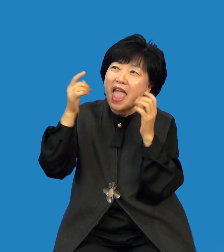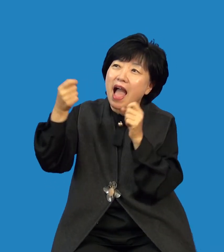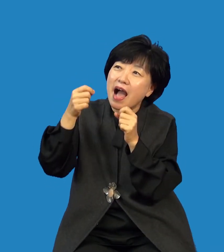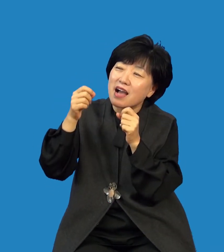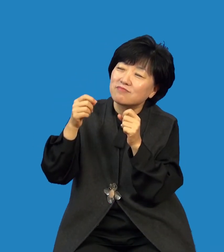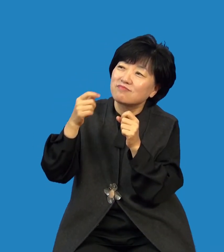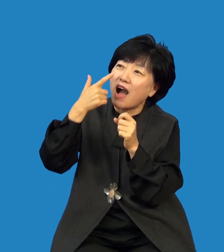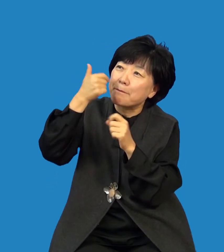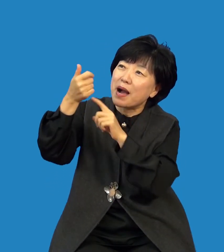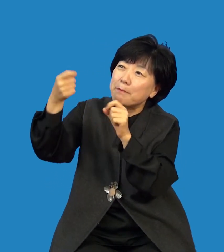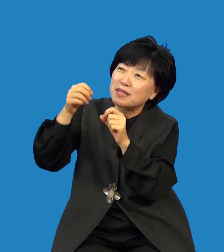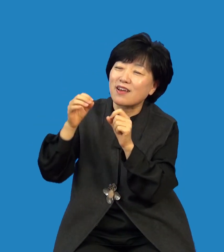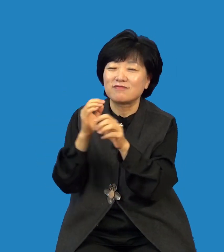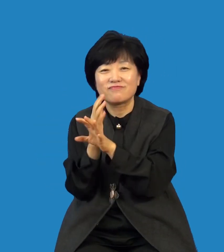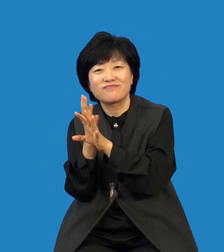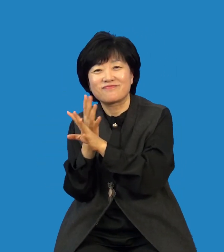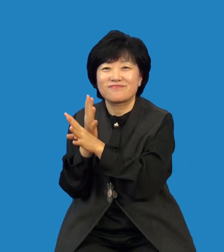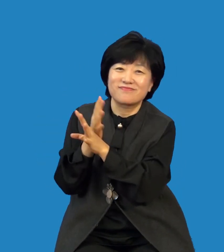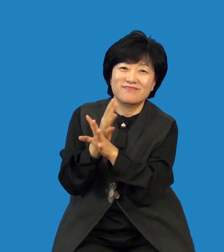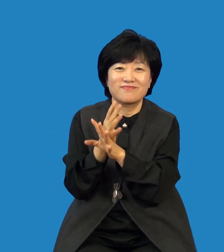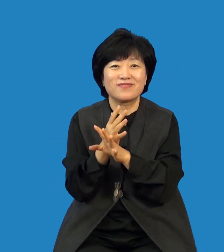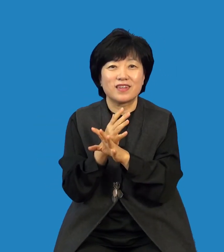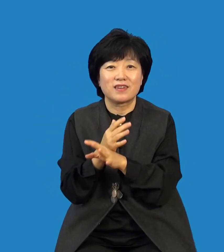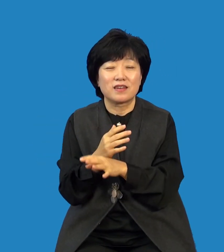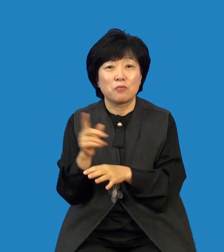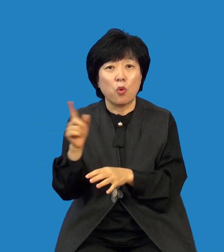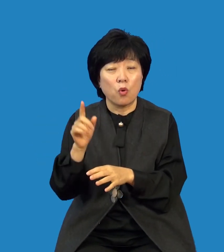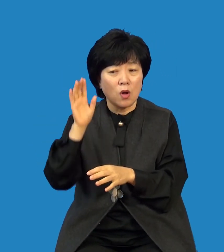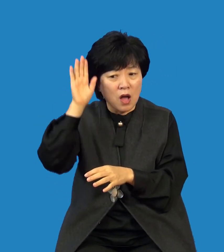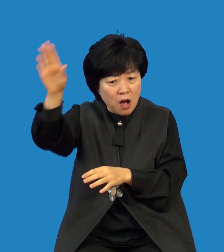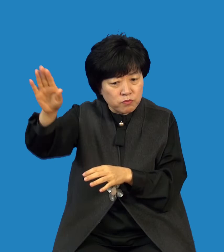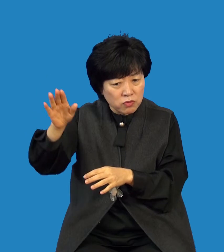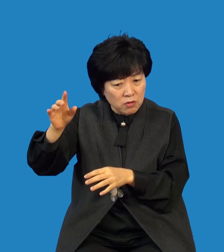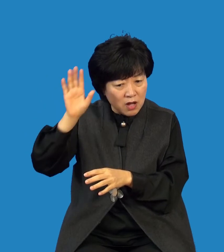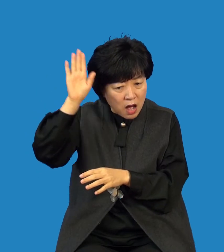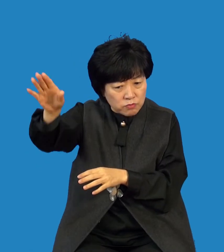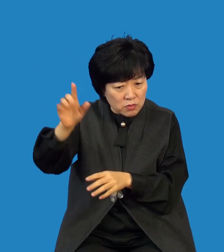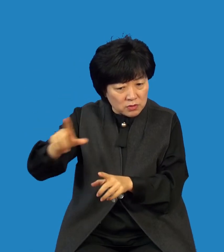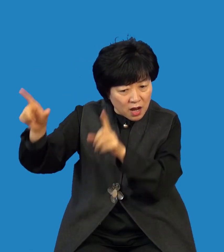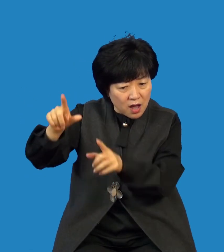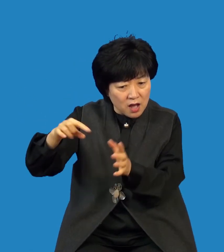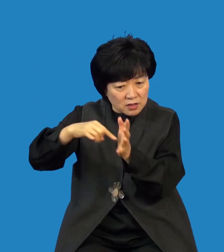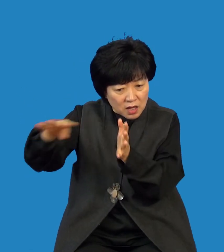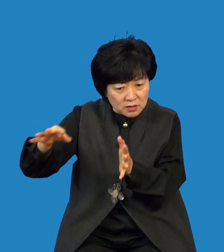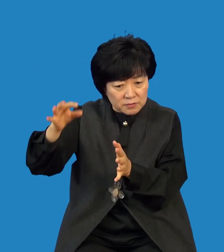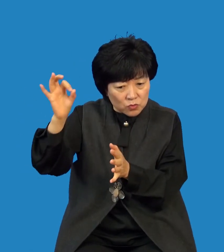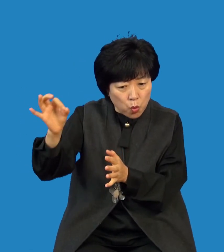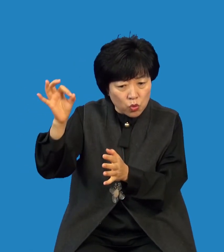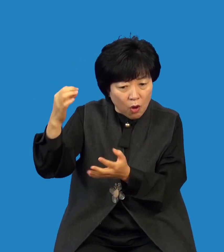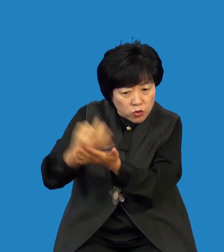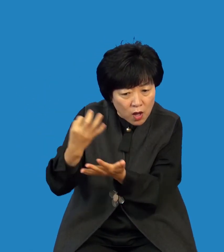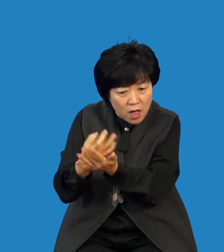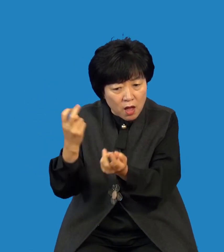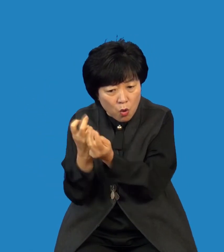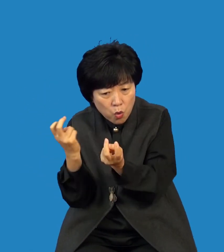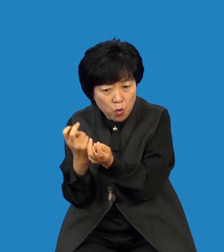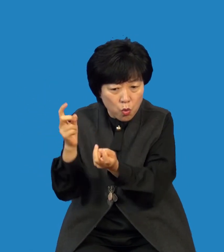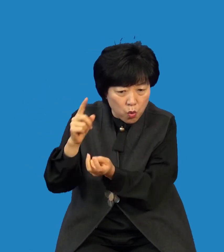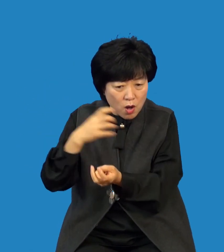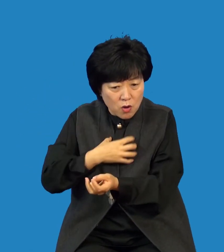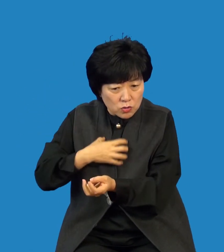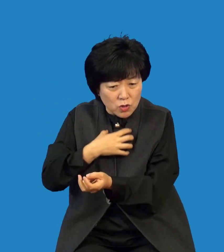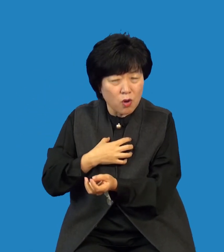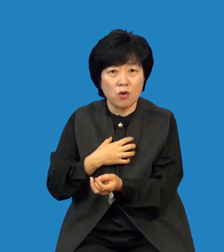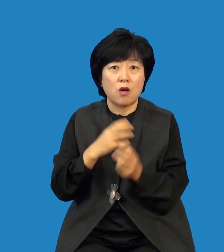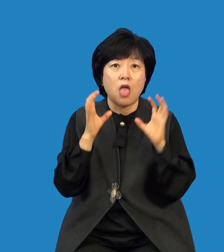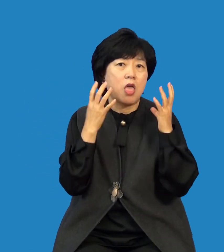어떻게 낼까, 세금 정산을 어떻게 할까, 이런 거 걱정하지 않는다는 거예요. 아빠가 알아서 할 일이니까. 인간은 원래 창조되기를